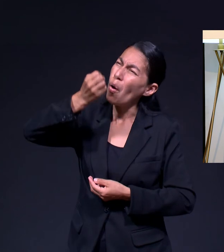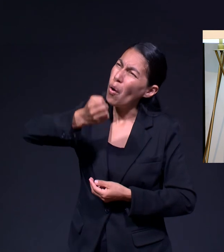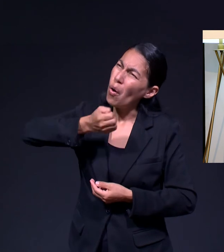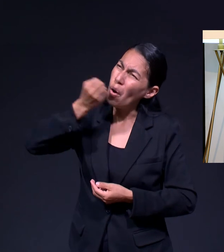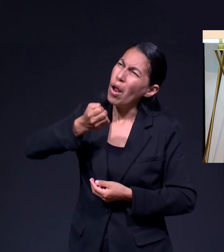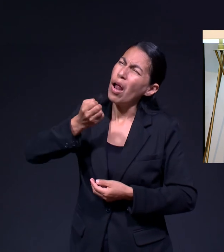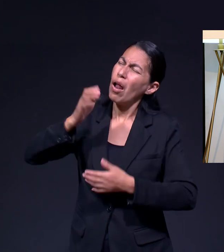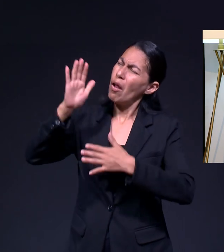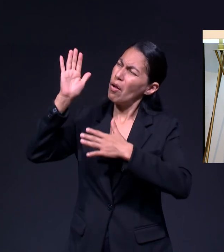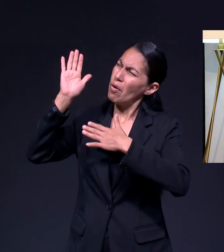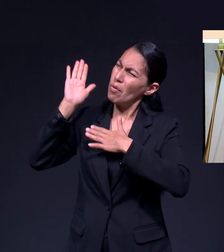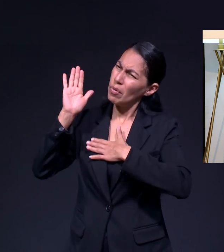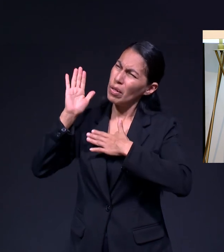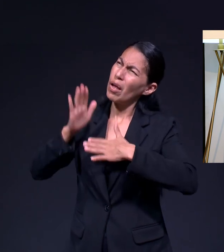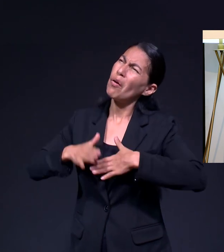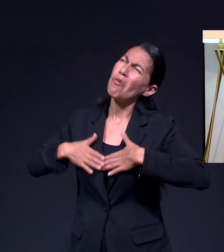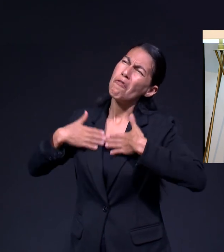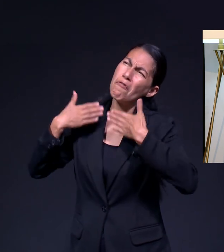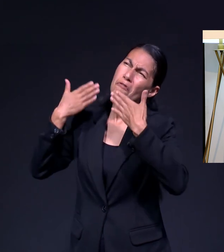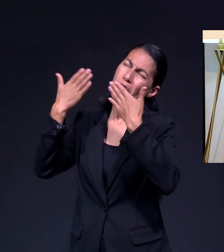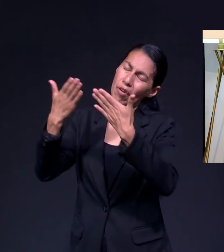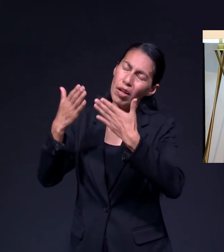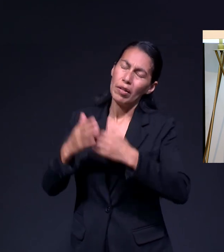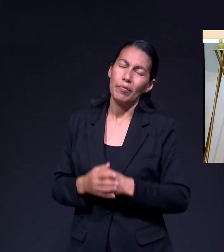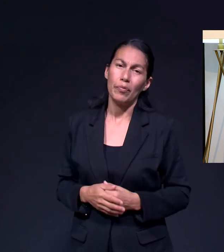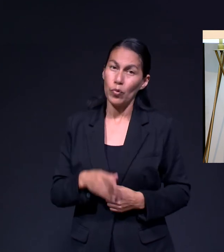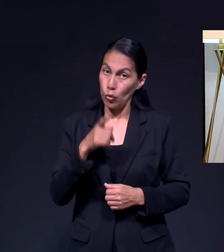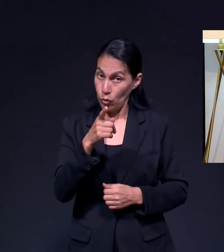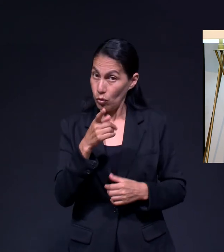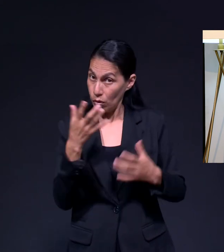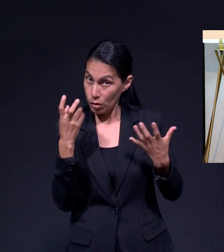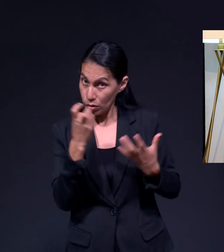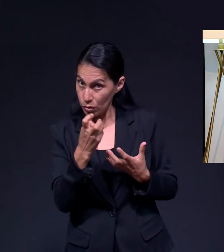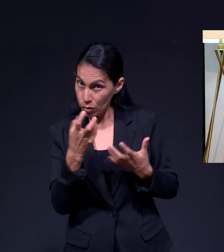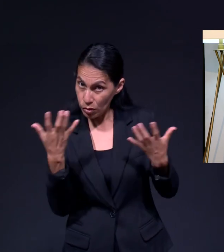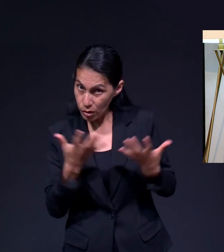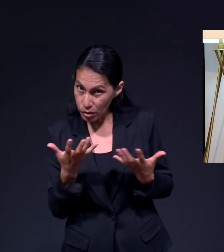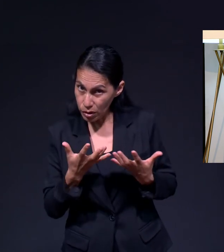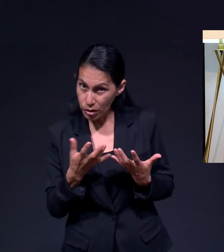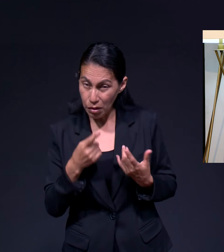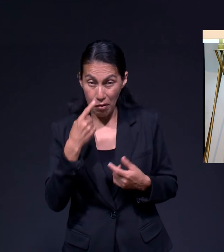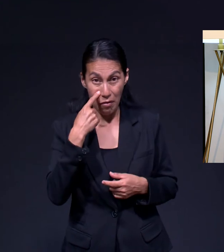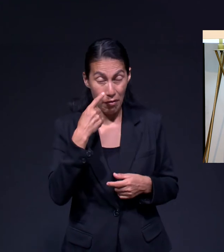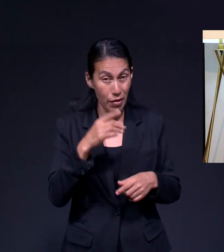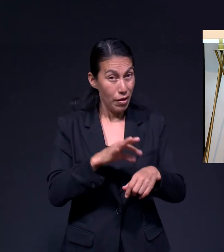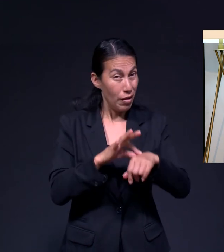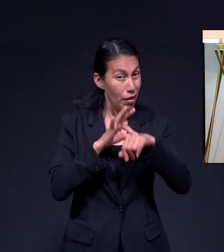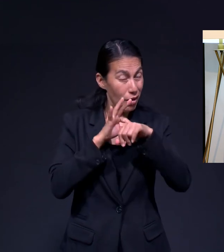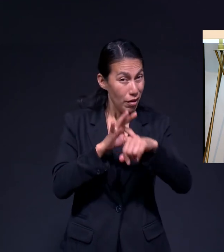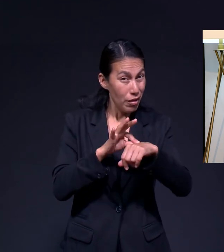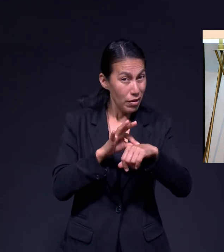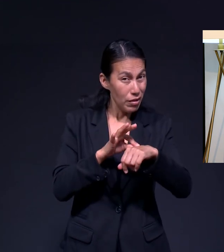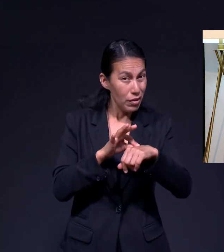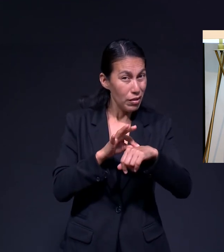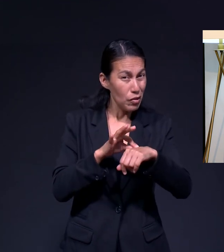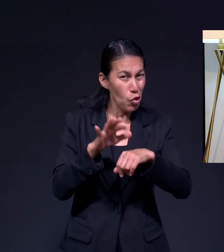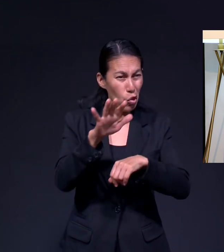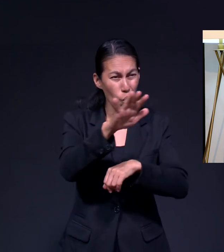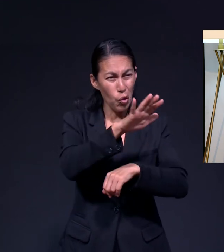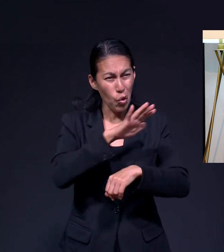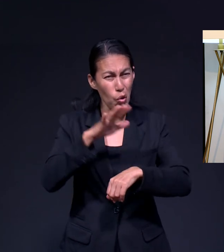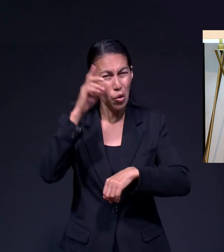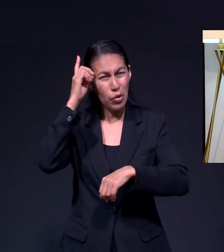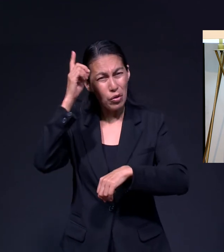de dios todo en oración si hacemos esto veremos frutos que solamente